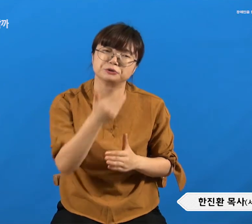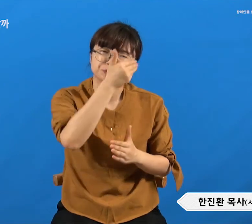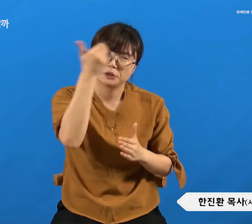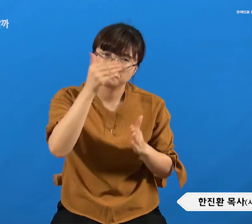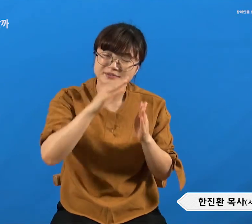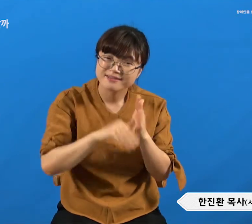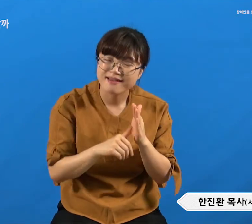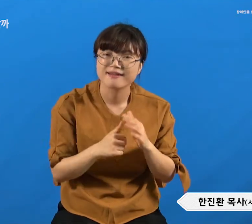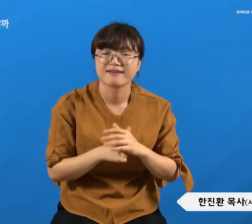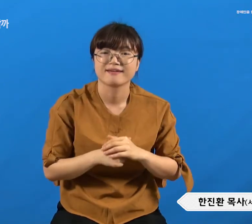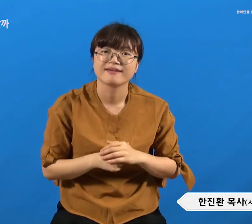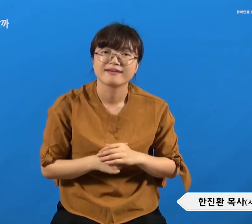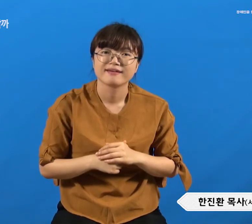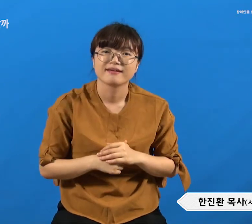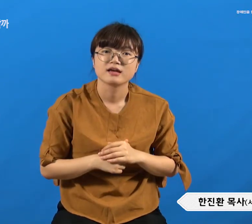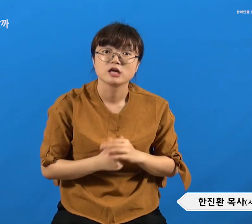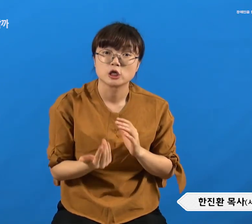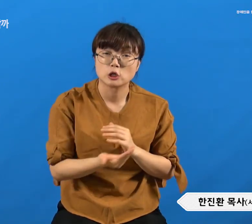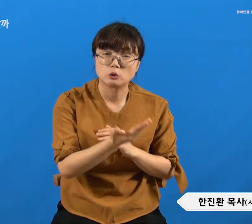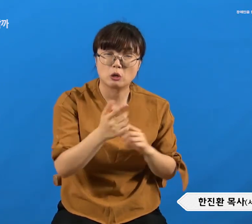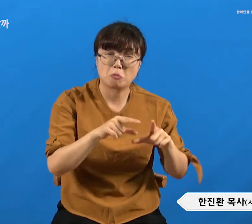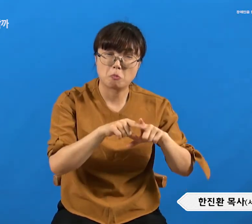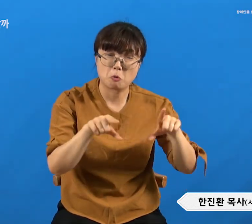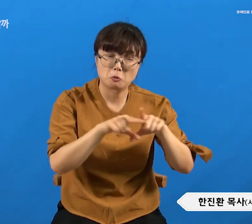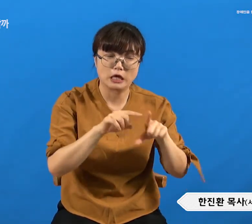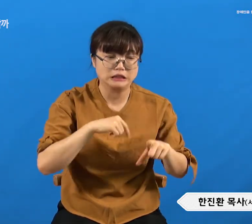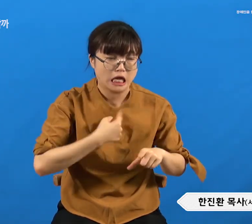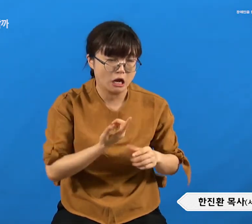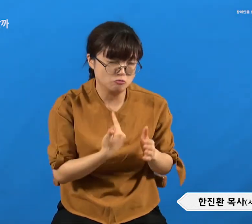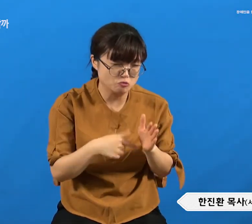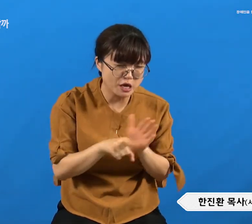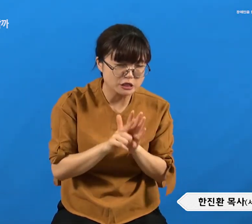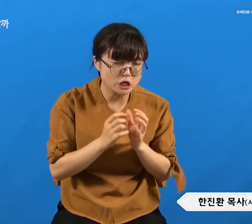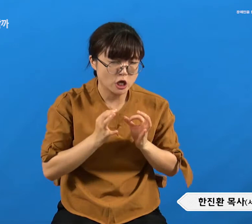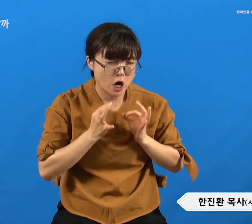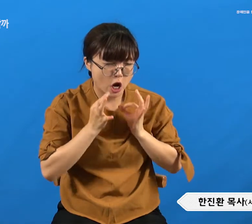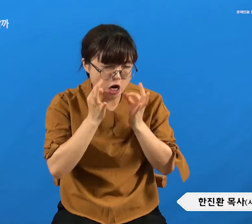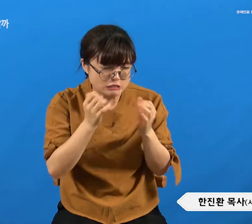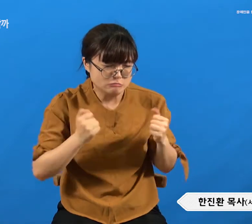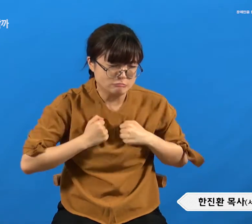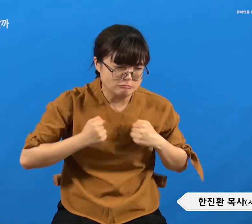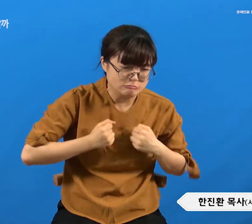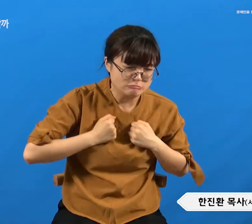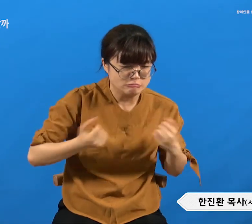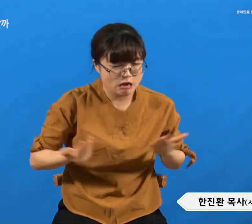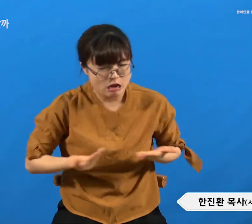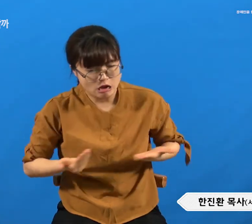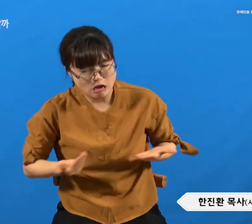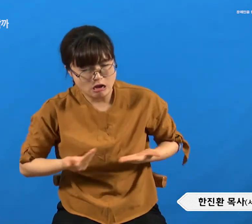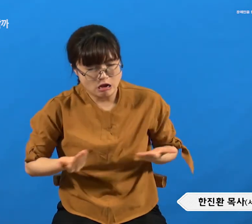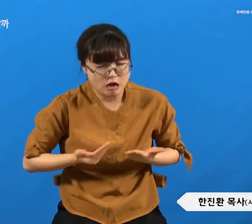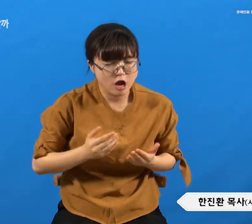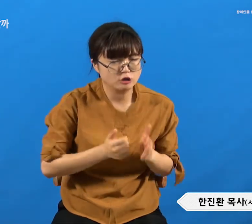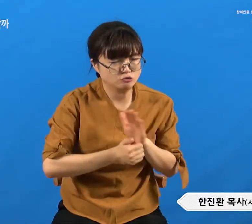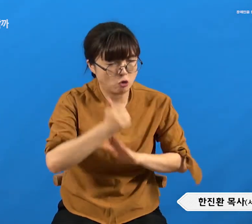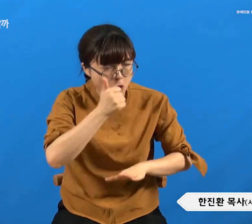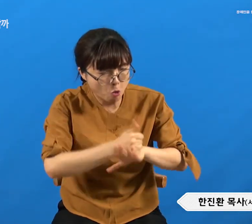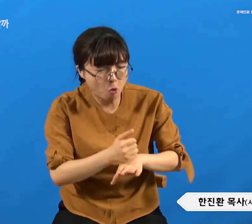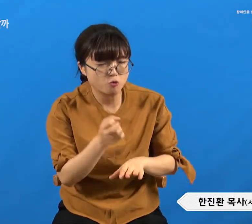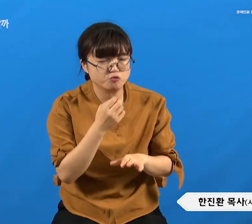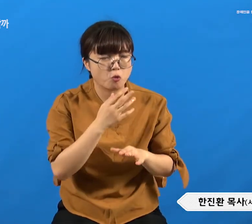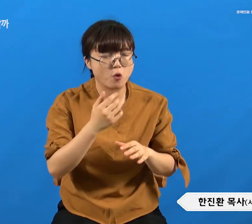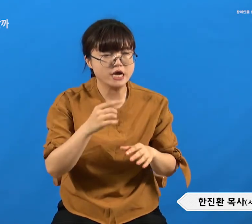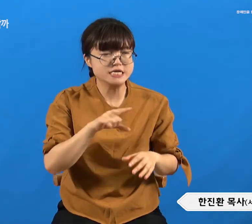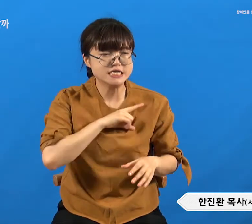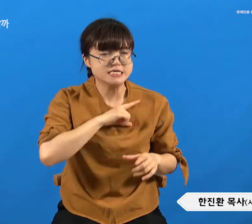젊은 시절 우리는 보통 자신만을 위해서 열심히 뜁니다. 성공도 해야 되겠고